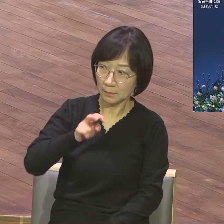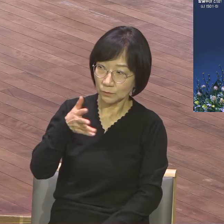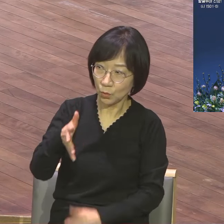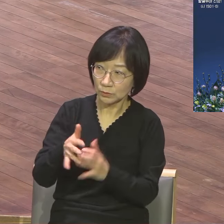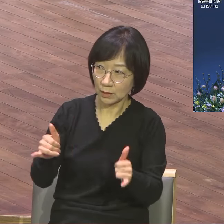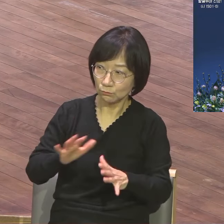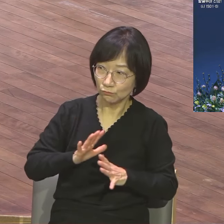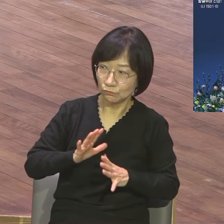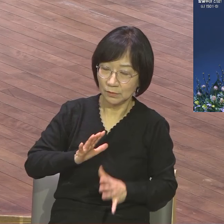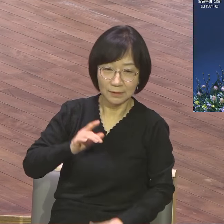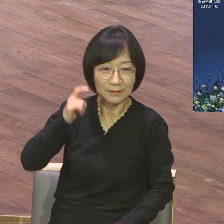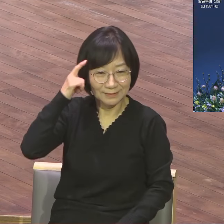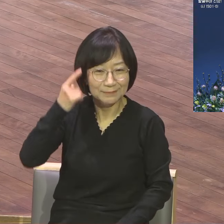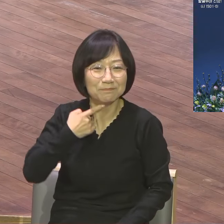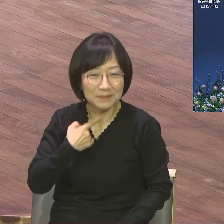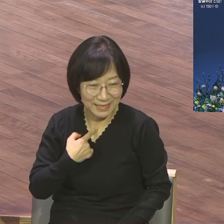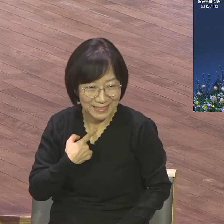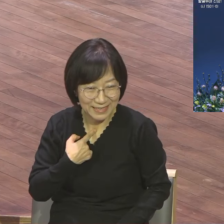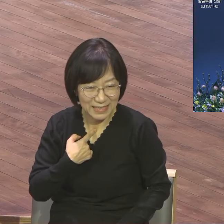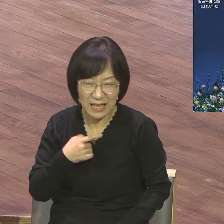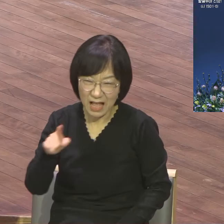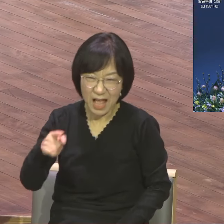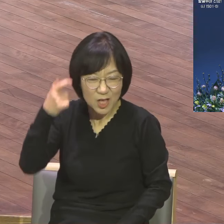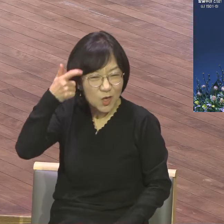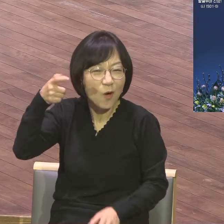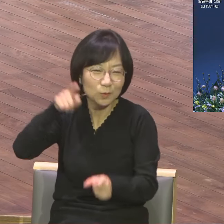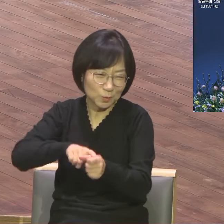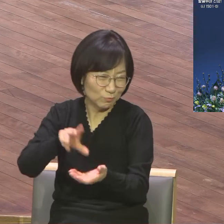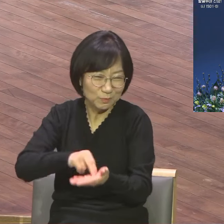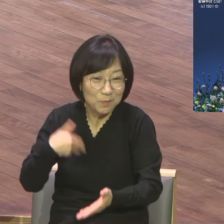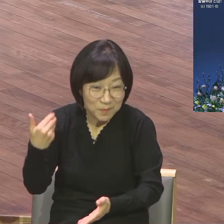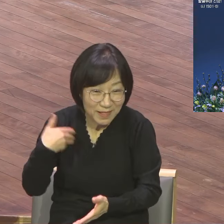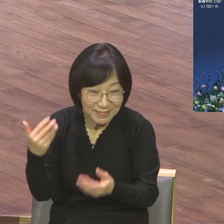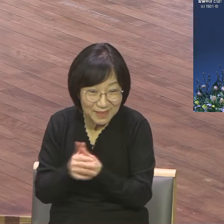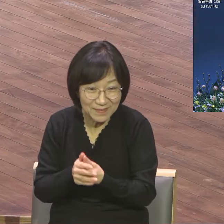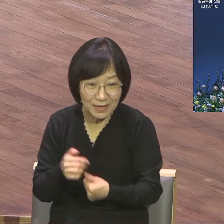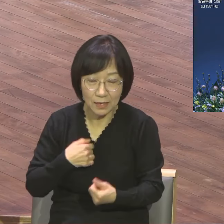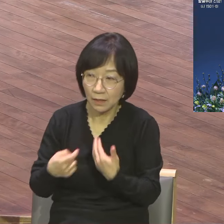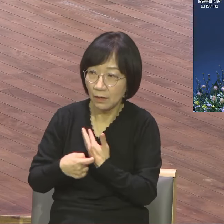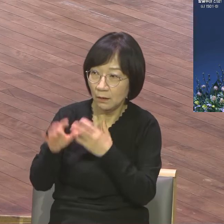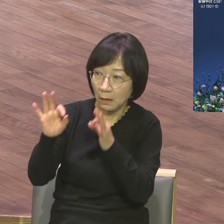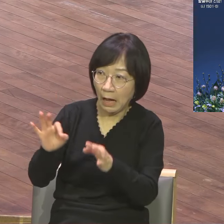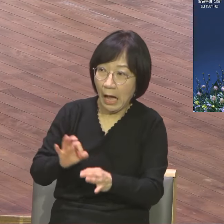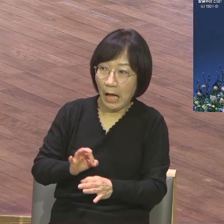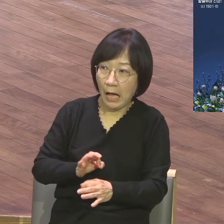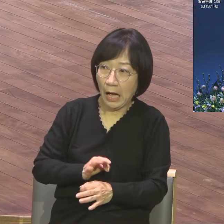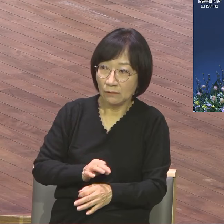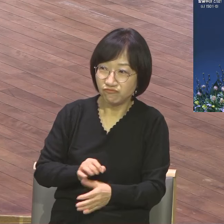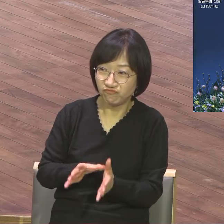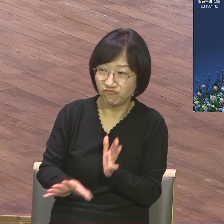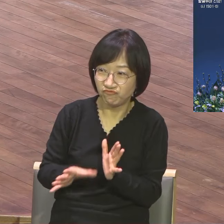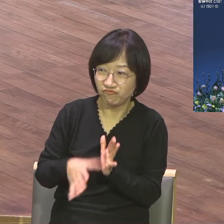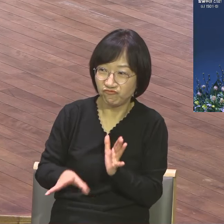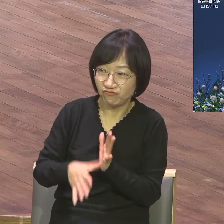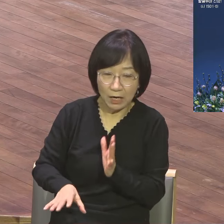그렇게 그냥 그래 느꼈지. 영적 문제인 줄 몰랐어 그때는. 와, 엄청 성질 더럽대. 막